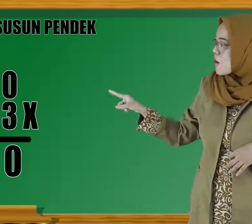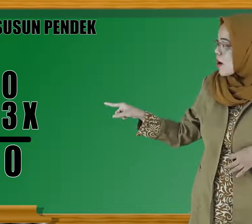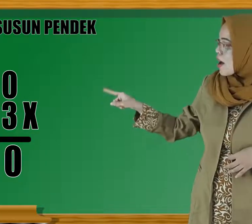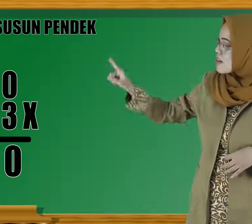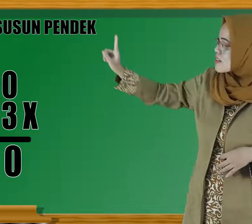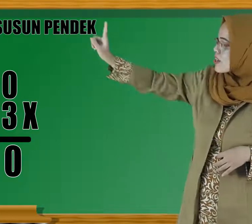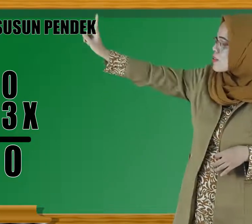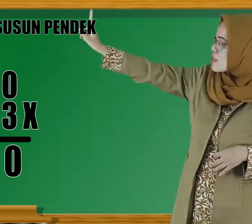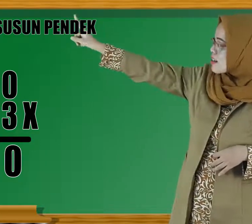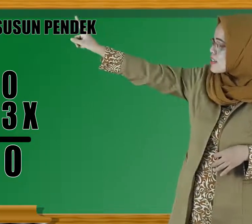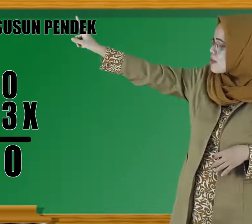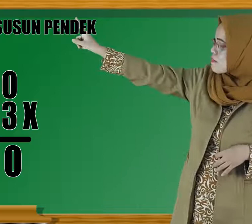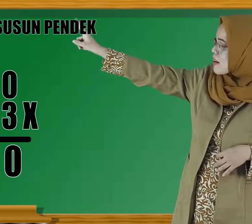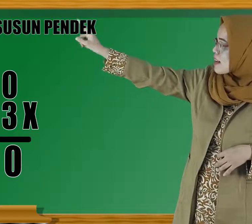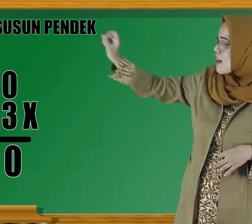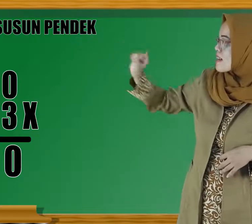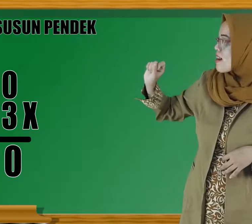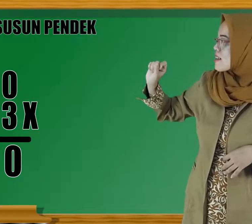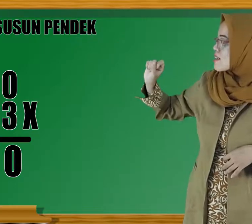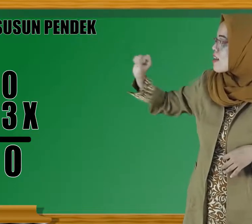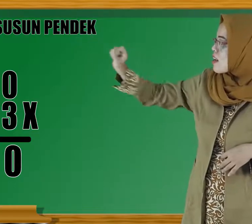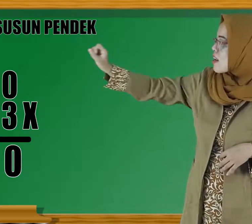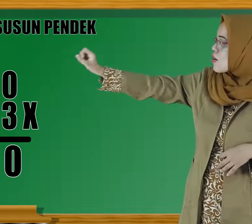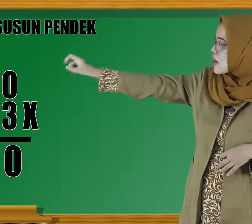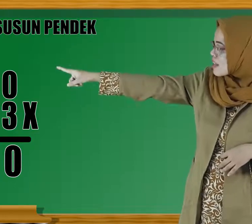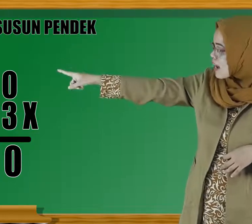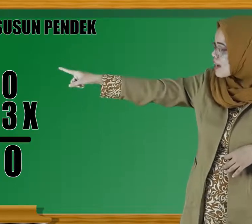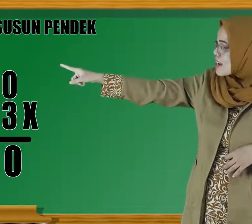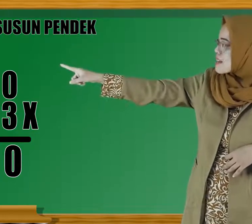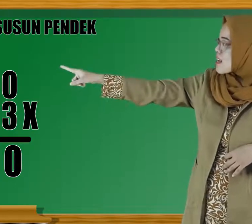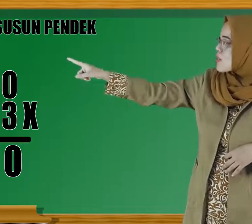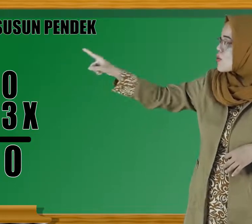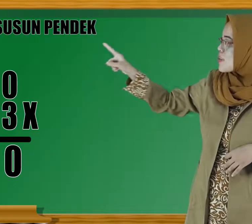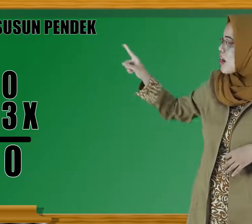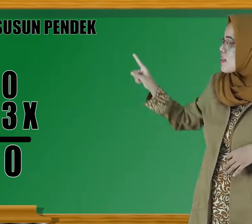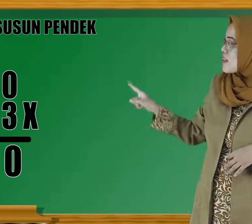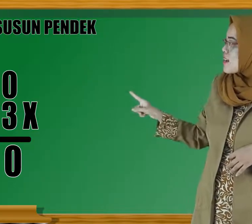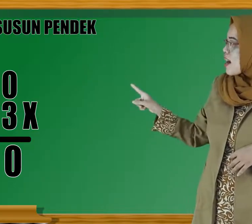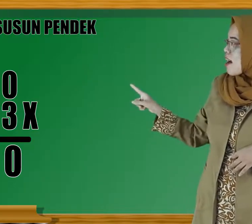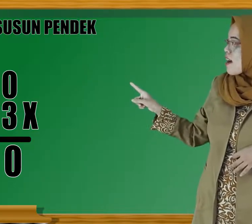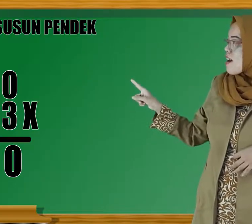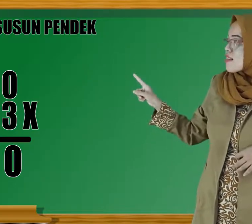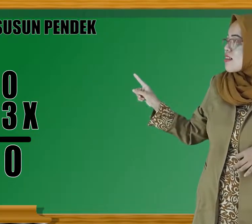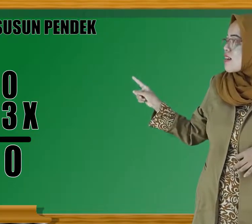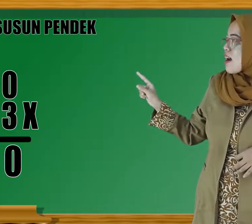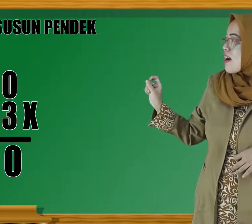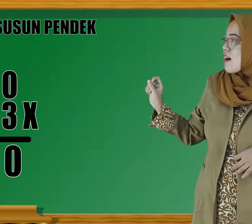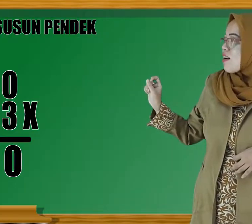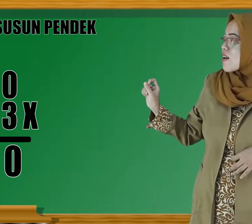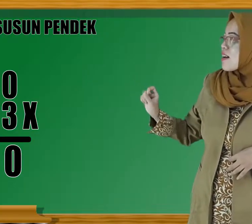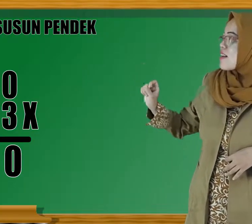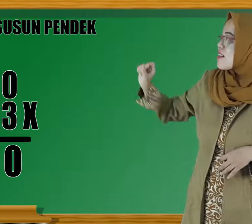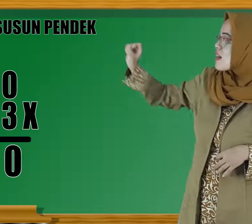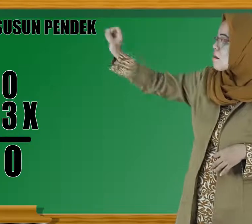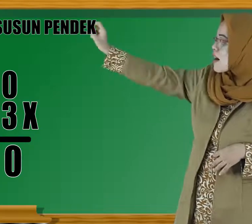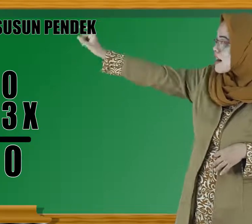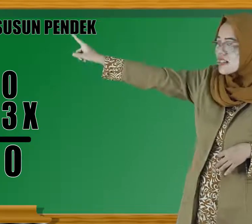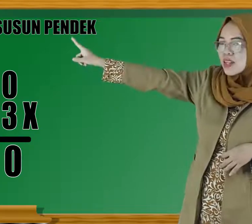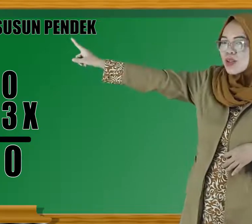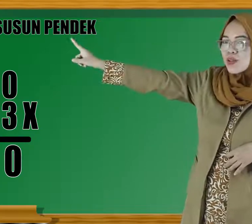bawah, 1-nya disimpan di atas. Lalu yang terakhir, 1 kali 3, 3. Oke, ditambahkan 1,